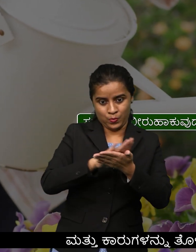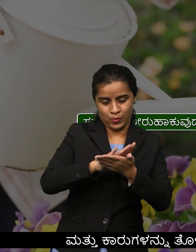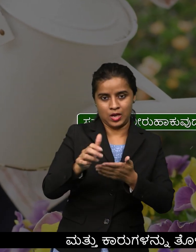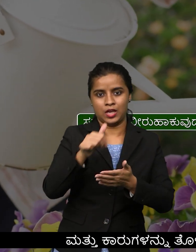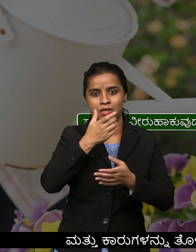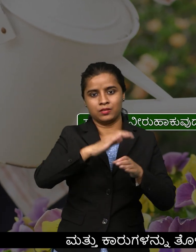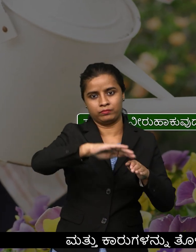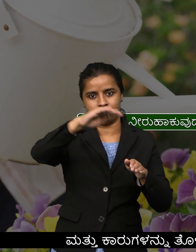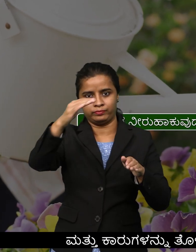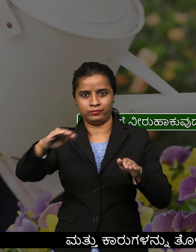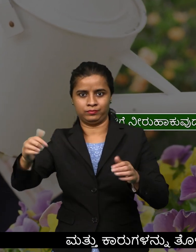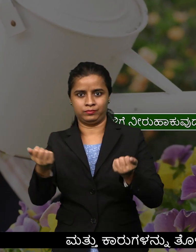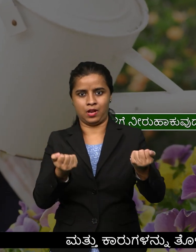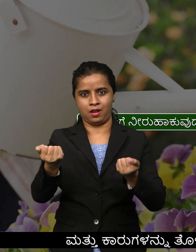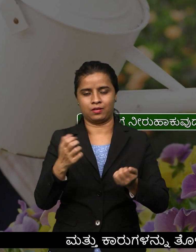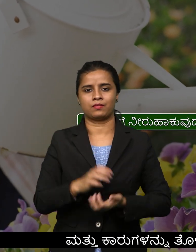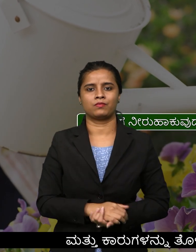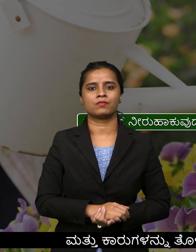ಬಳಸಬಹುದು.